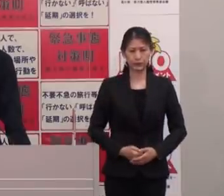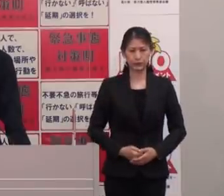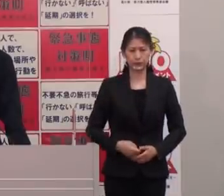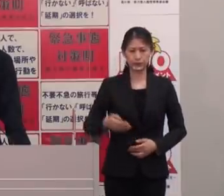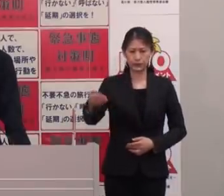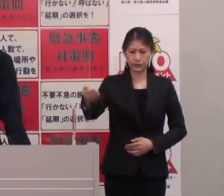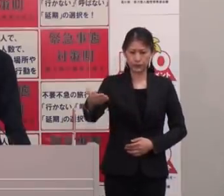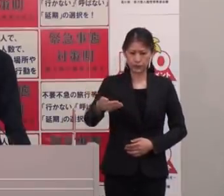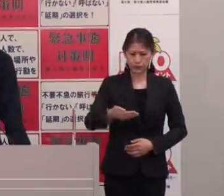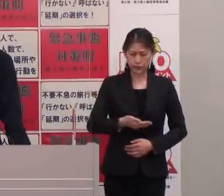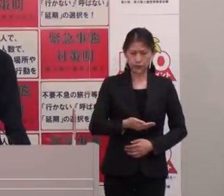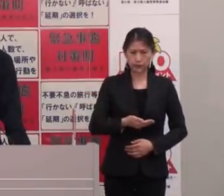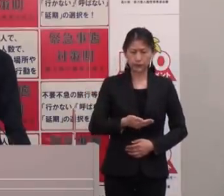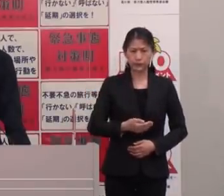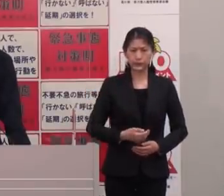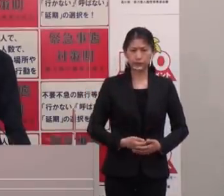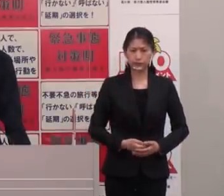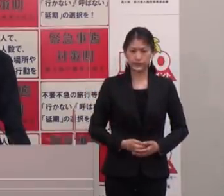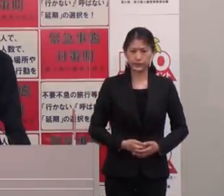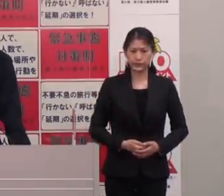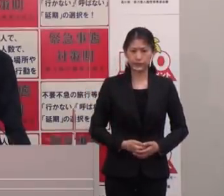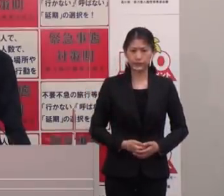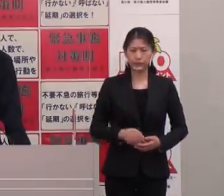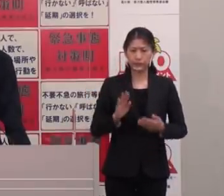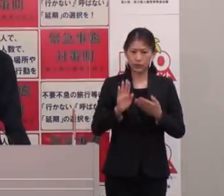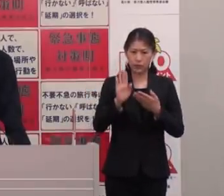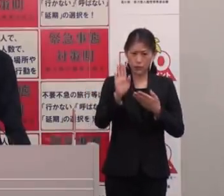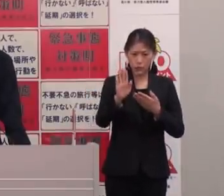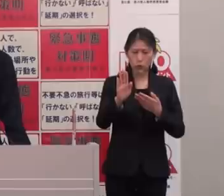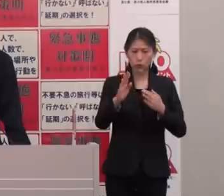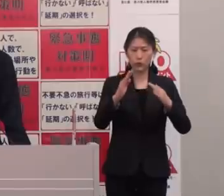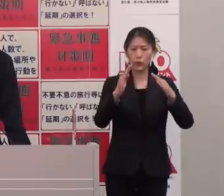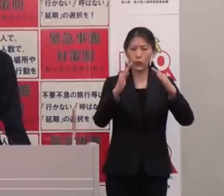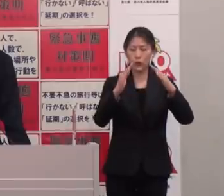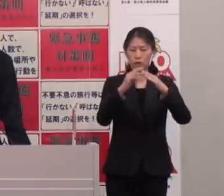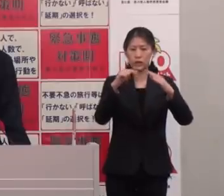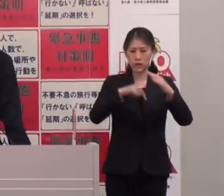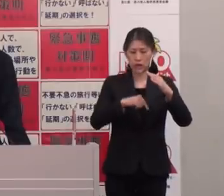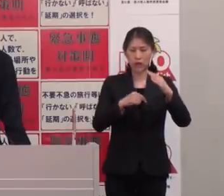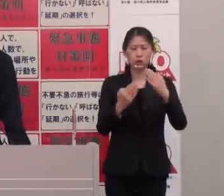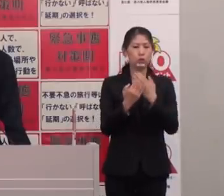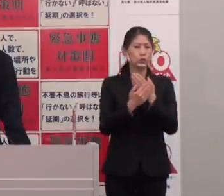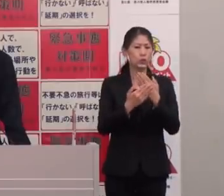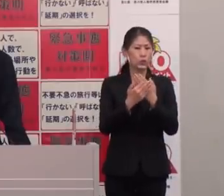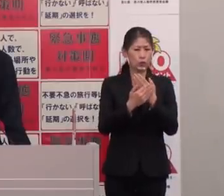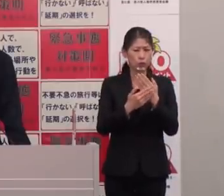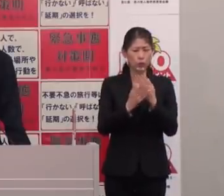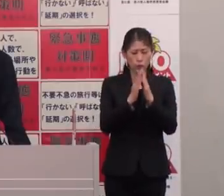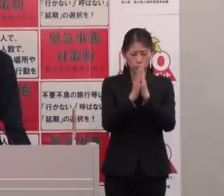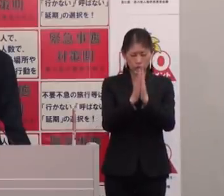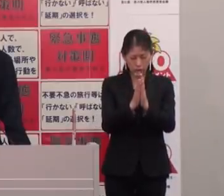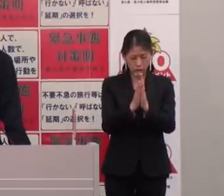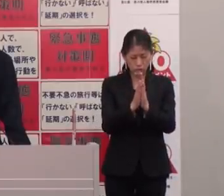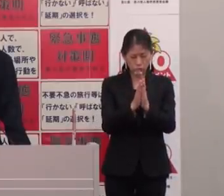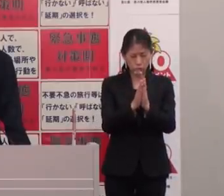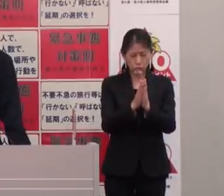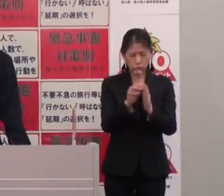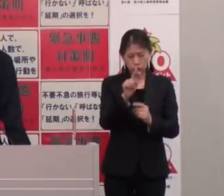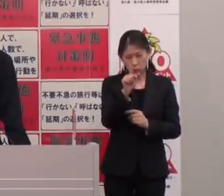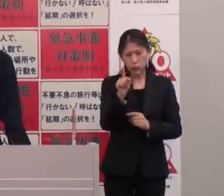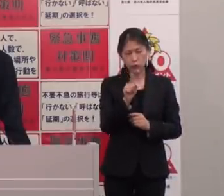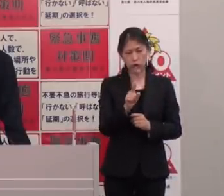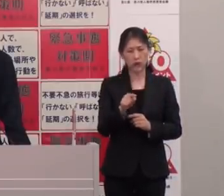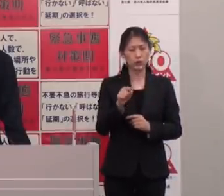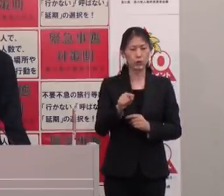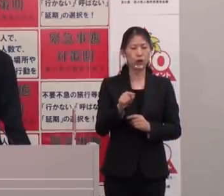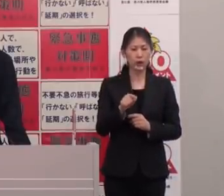ちらが県や市からその自宅療養をお願いすることになる可能性もあるっていうのは、そのどのタイミング、どういう